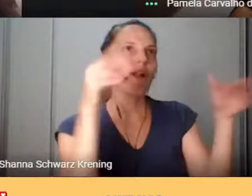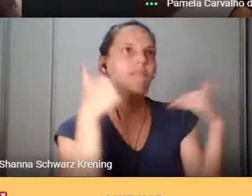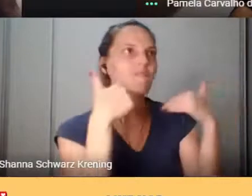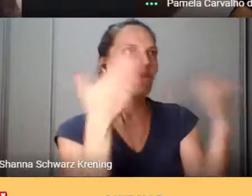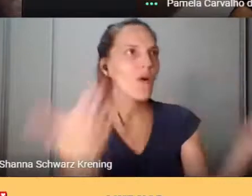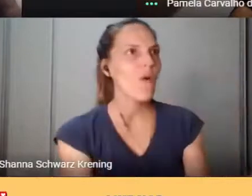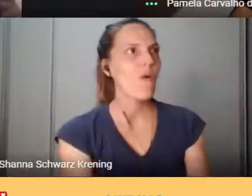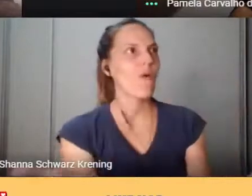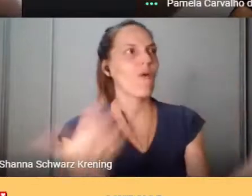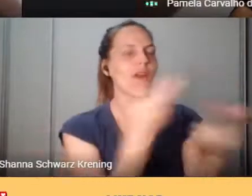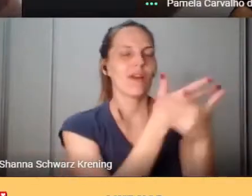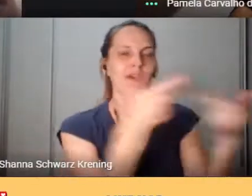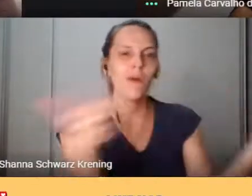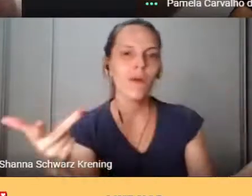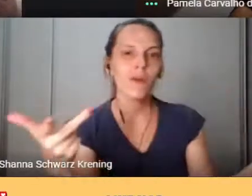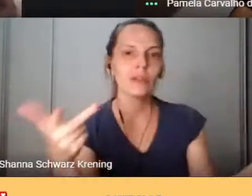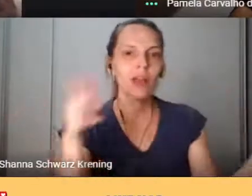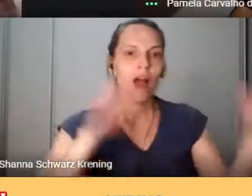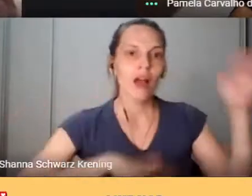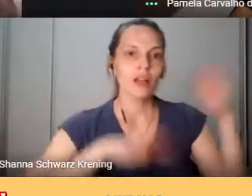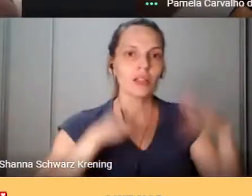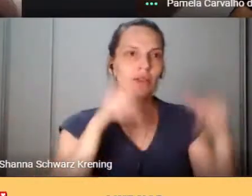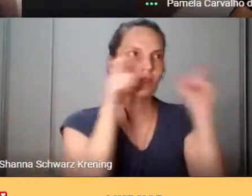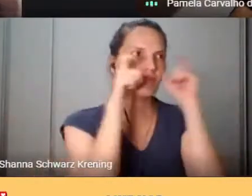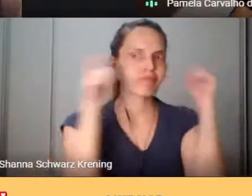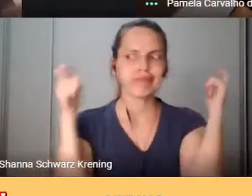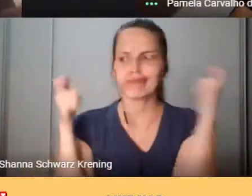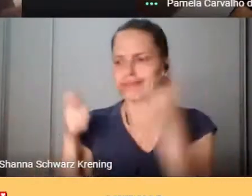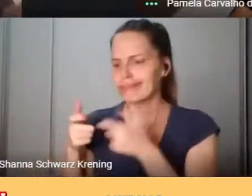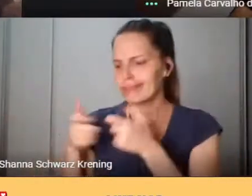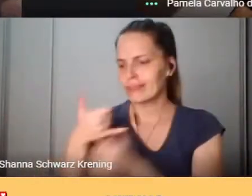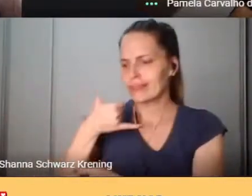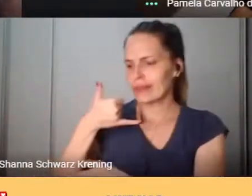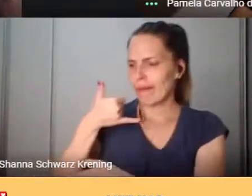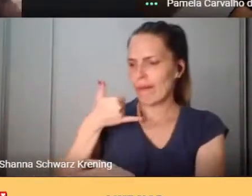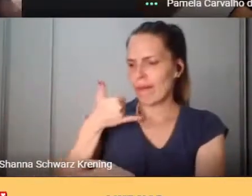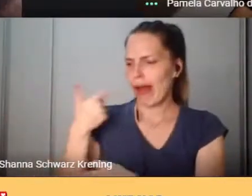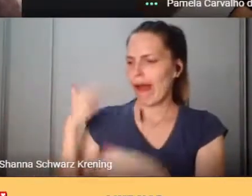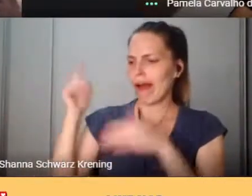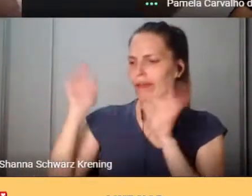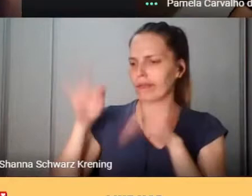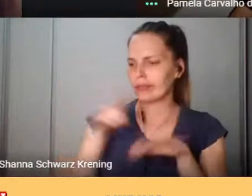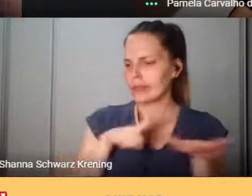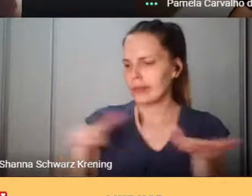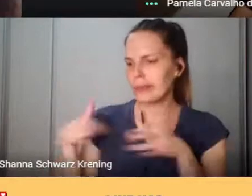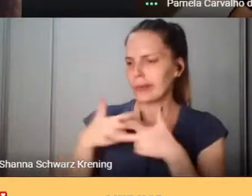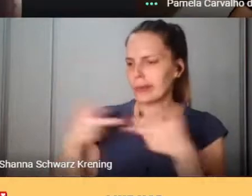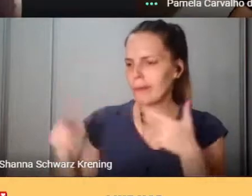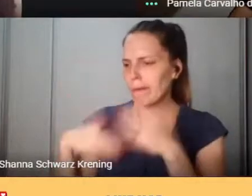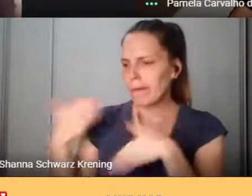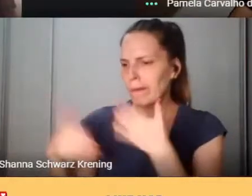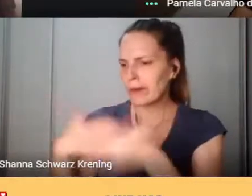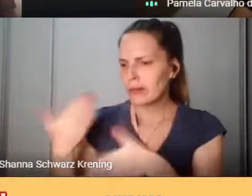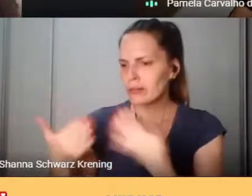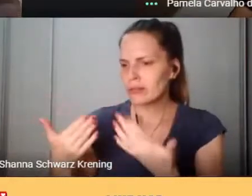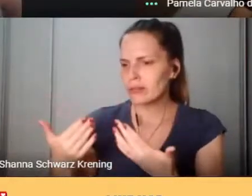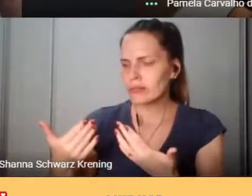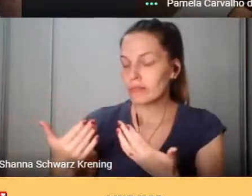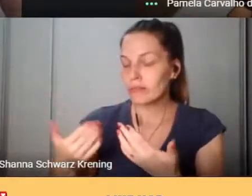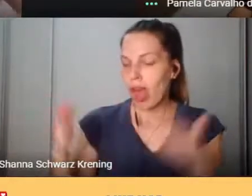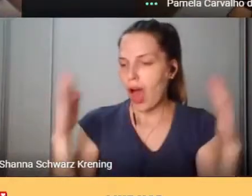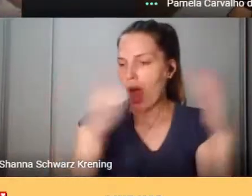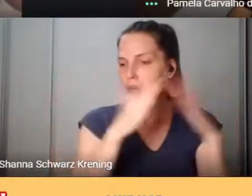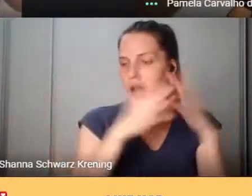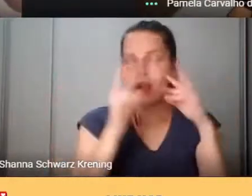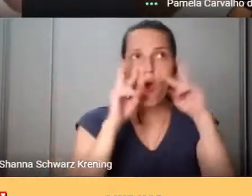às vezes, a gente fica ali entretido no celular, às vezes no final de semana, e quando se dá conta, vai abrir a janela no meio da tarde. Né? Ou no